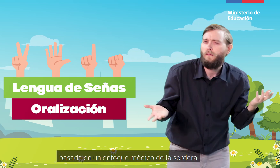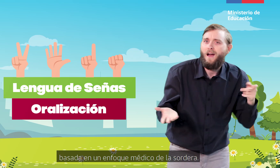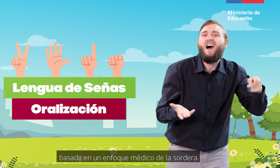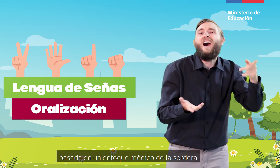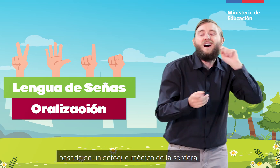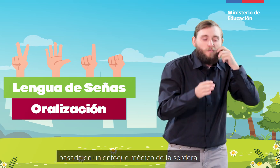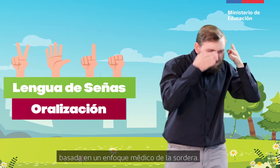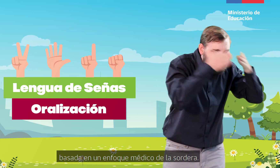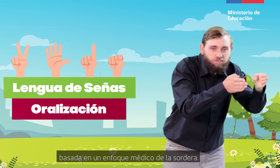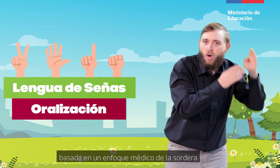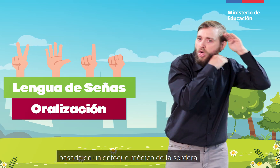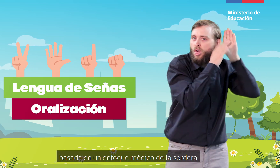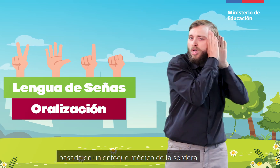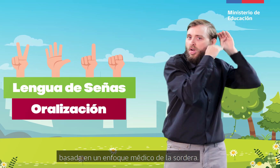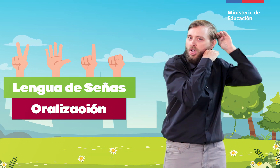basada en un enfoque médico de la sordera.